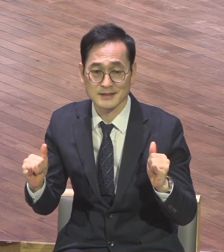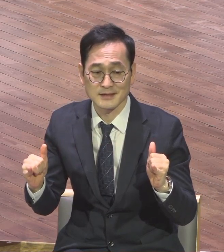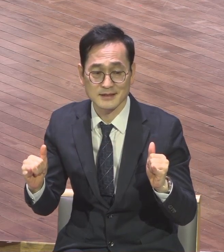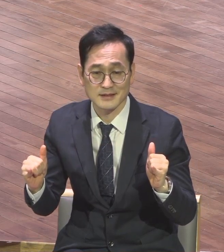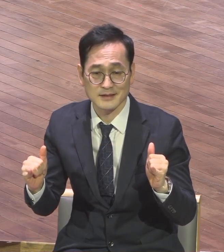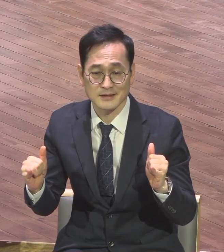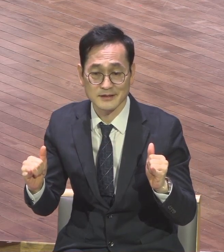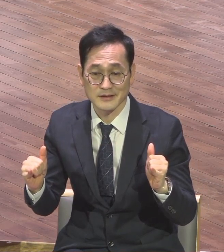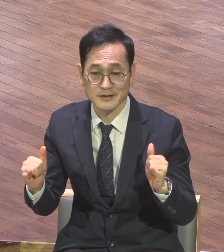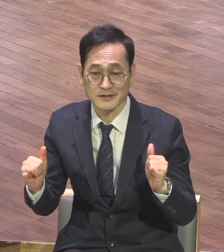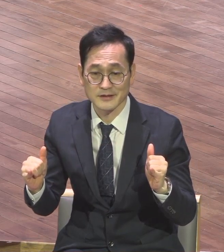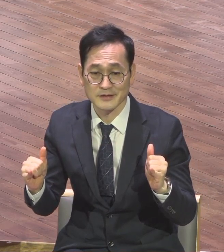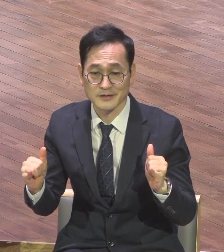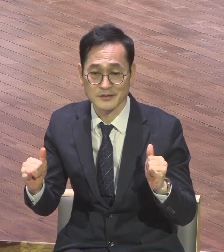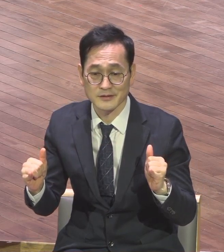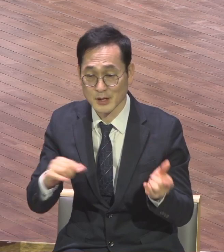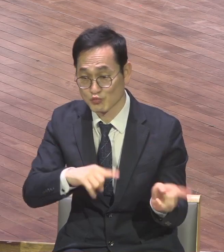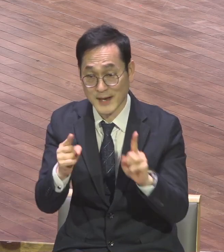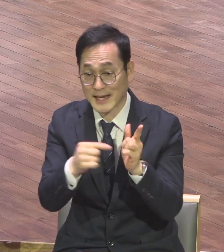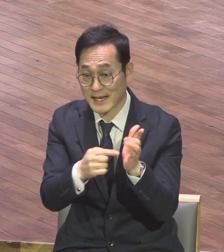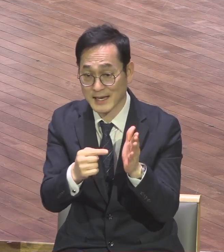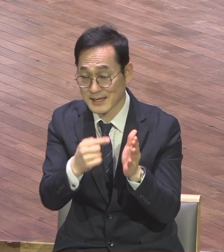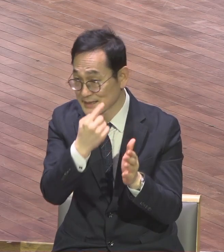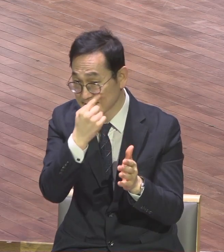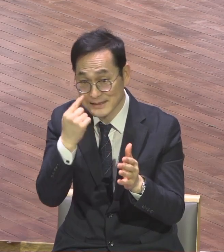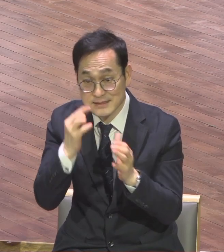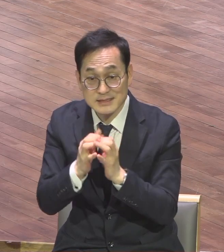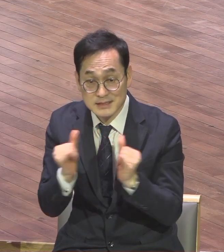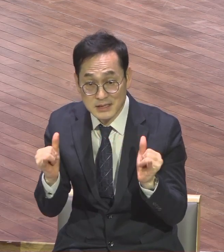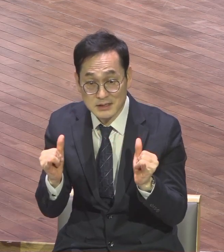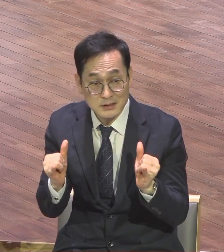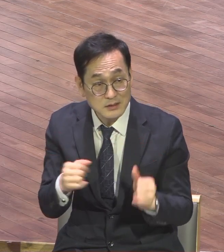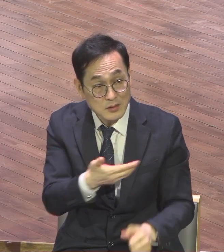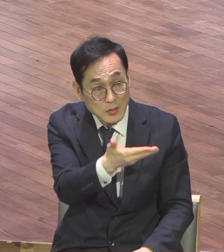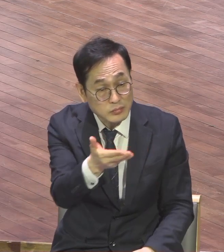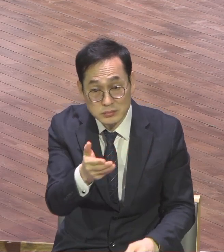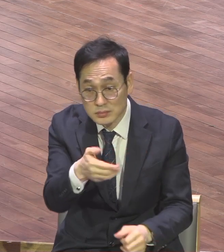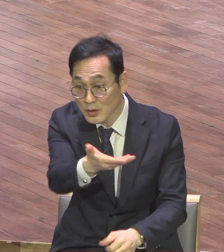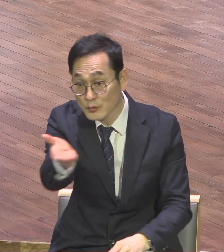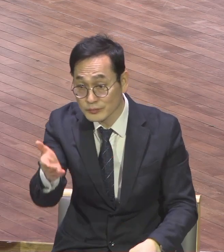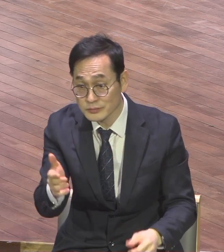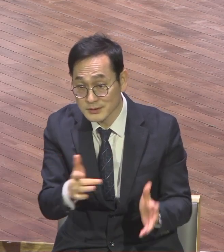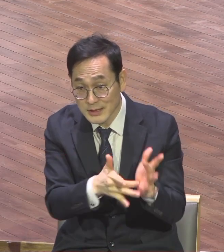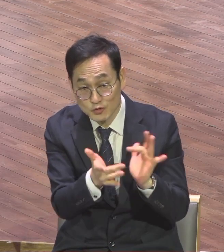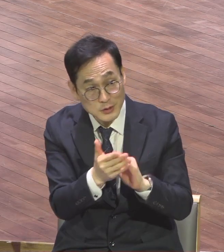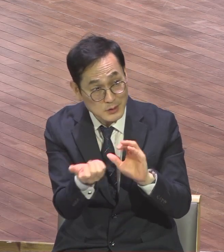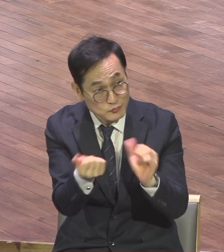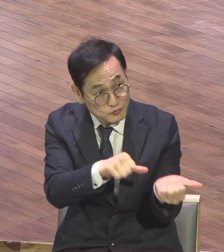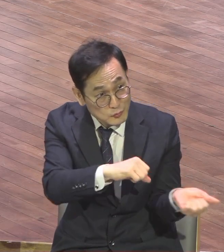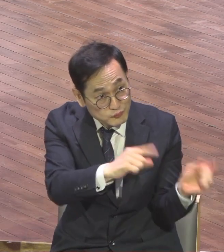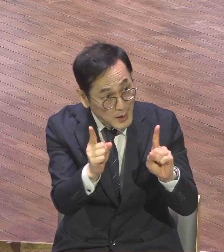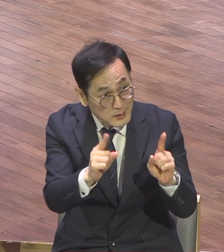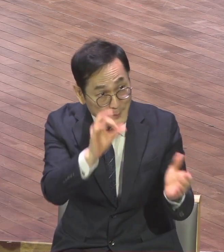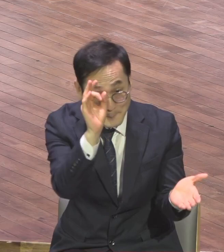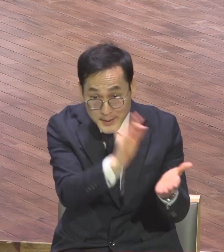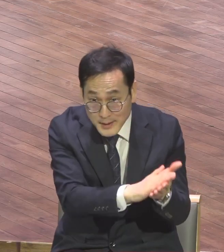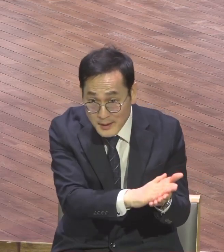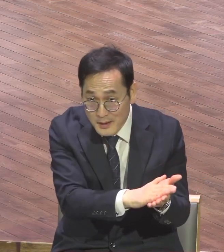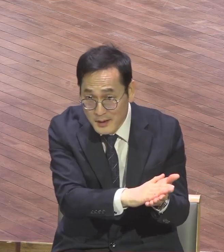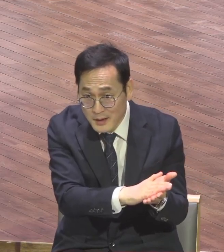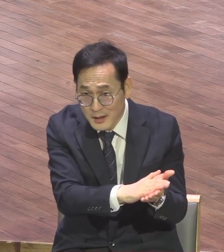증인되려면 실제로 봤어야지. 증인되려면 실제로 체험했어야지. 증인되려면 실제로